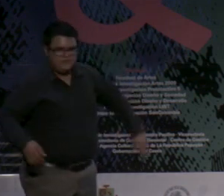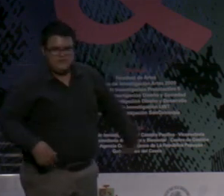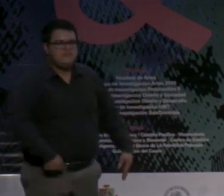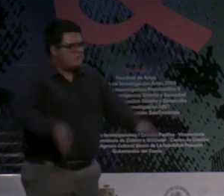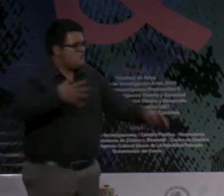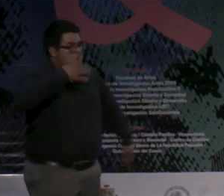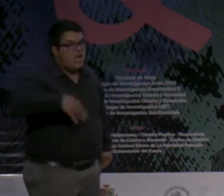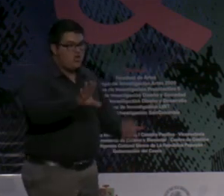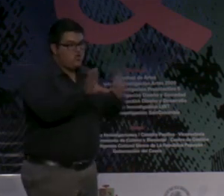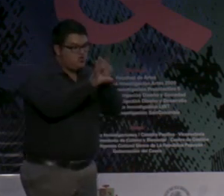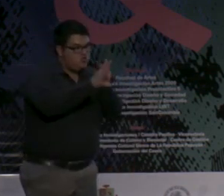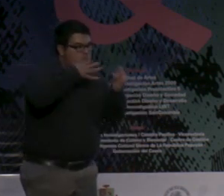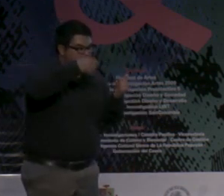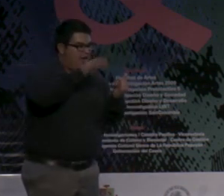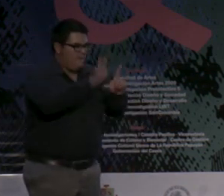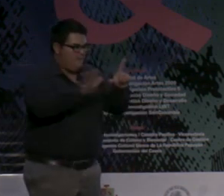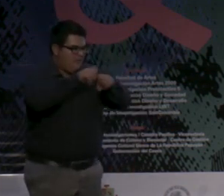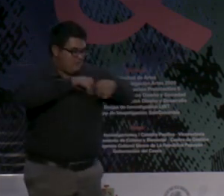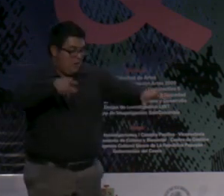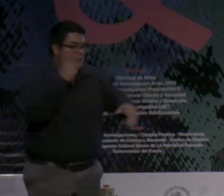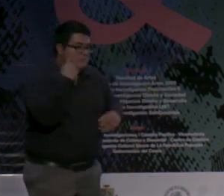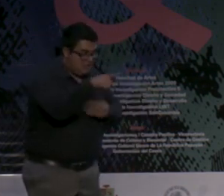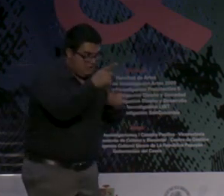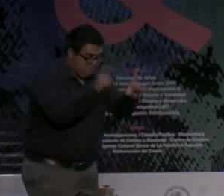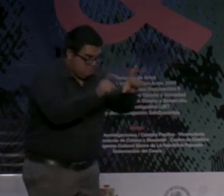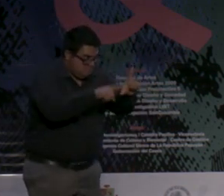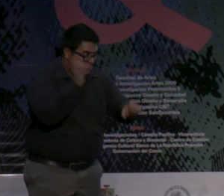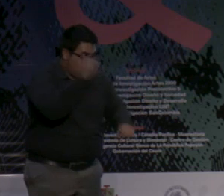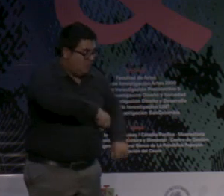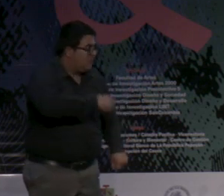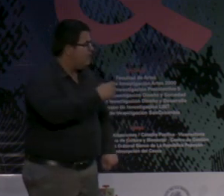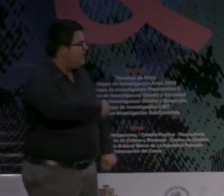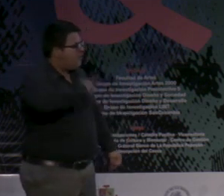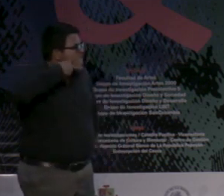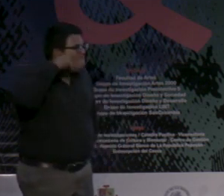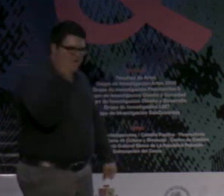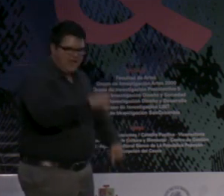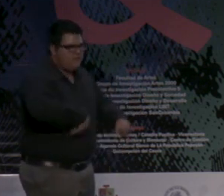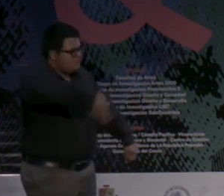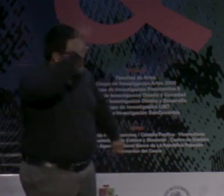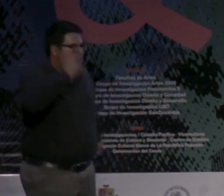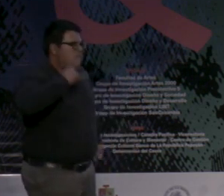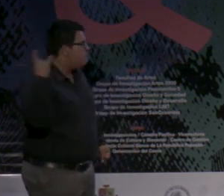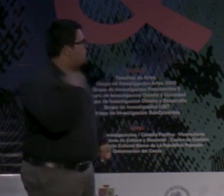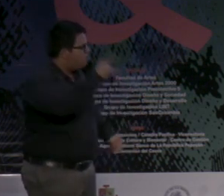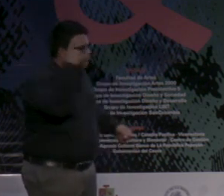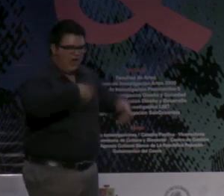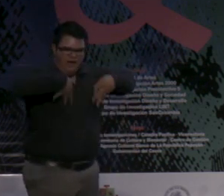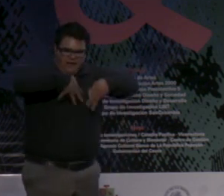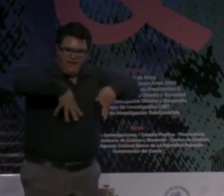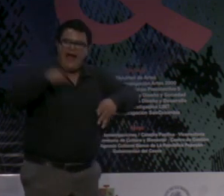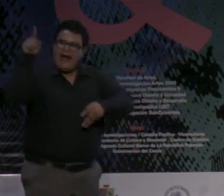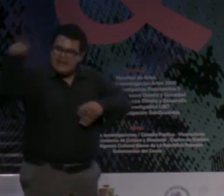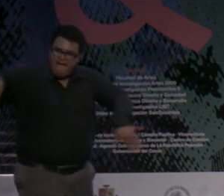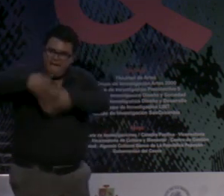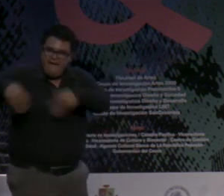Entren a YouTube que ahorita vamos a subir el video. Abusivos, la huelga es en la carretera, no en las